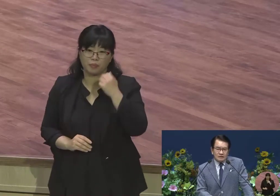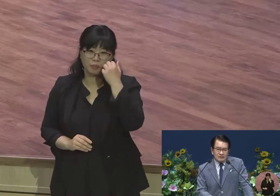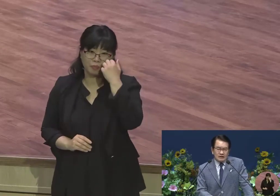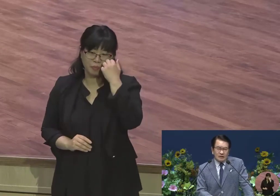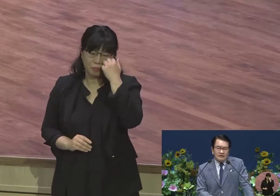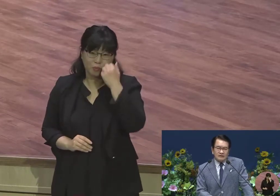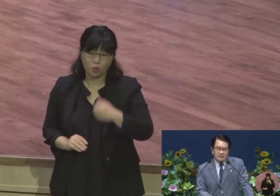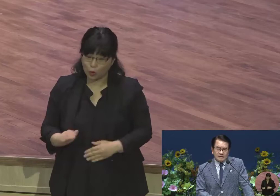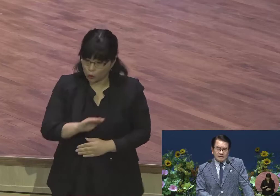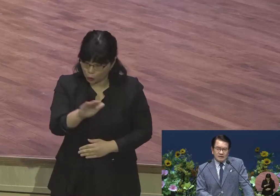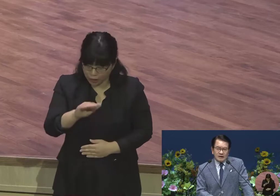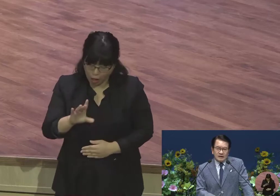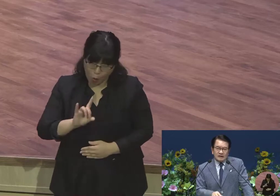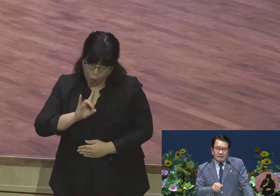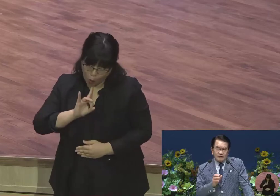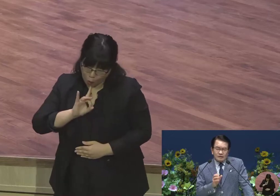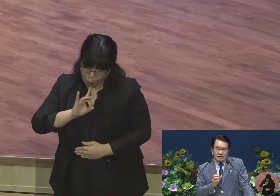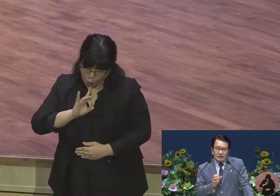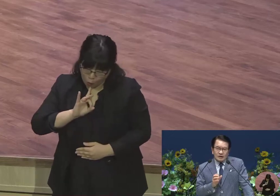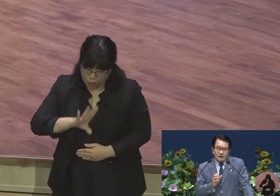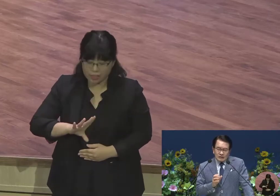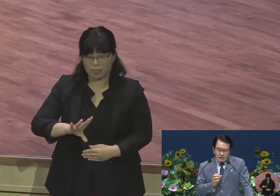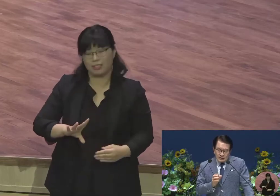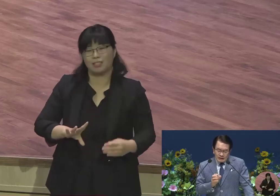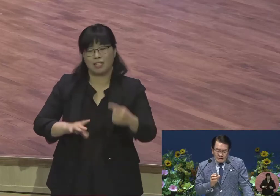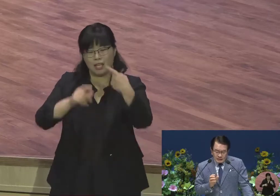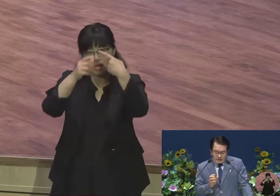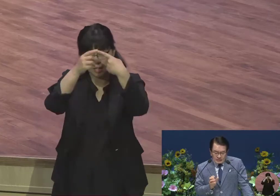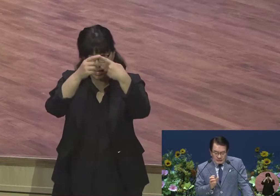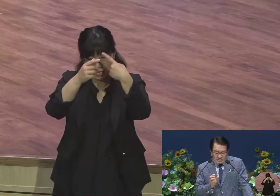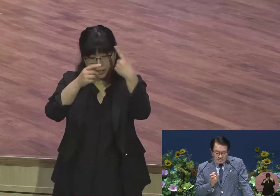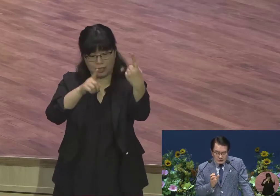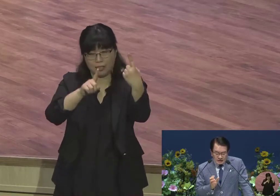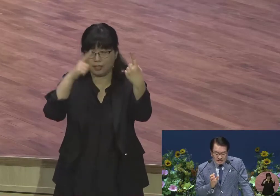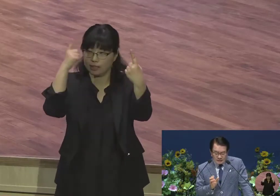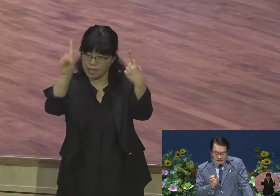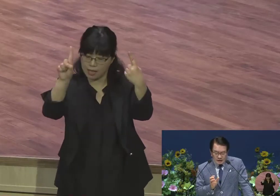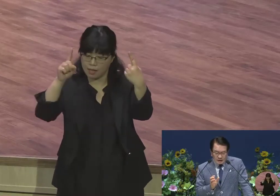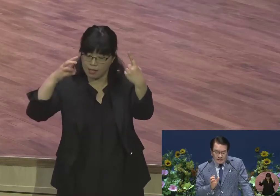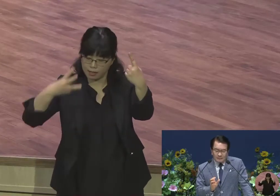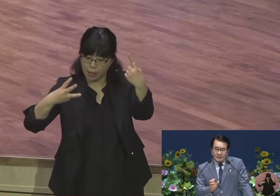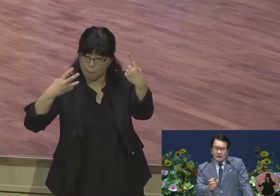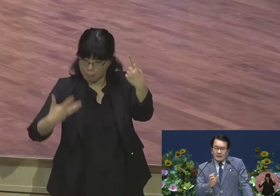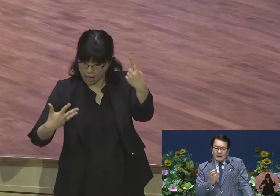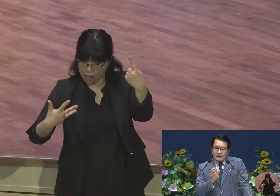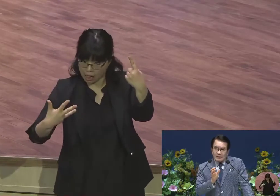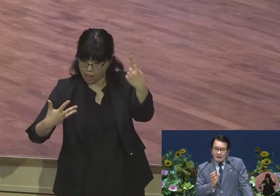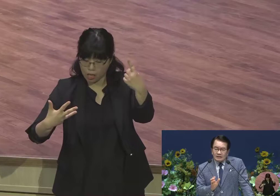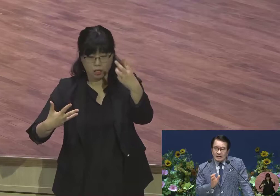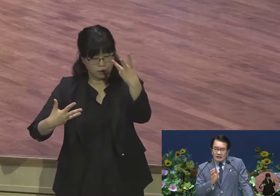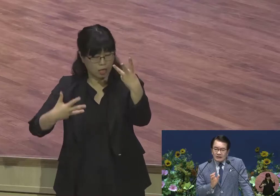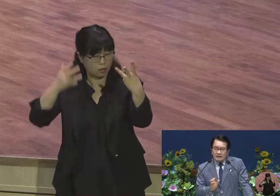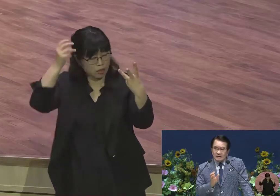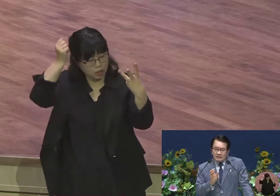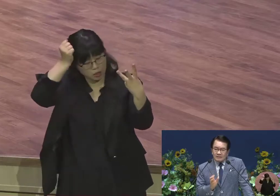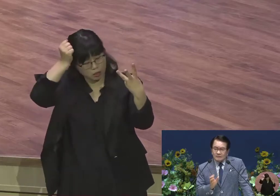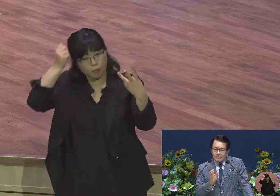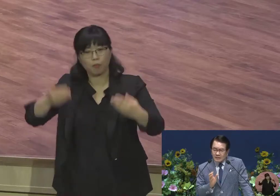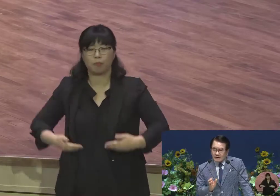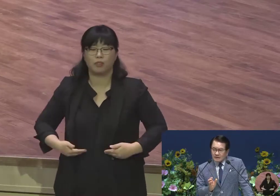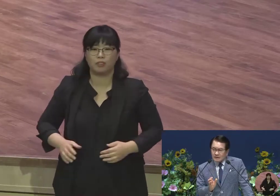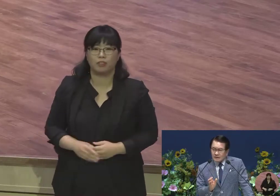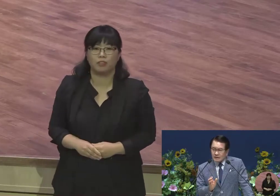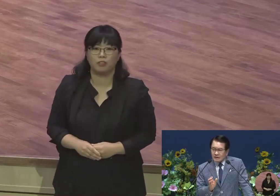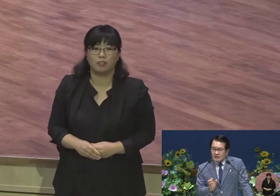삼오직 이게 관점에서 봐야 돼요. 삼오직. 그러니까 영적 시각이 뭐냐. 뭐냐. 1장 1절